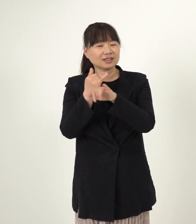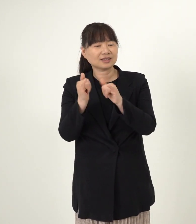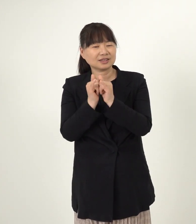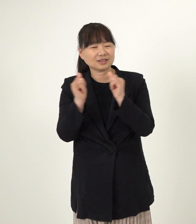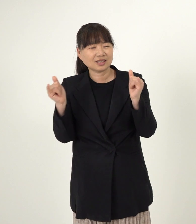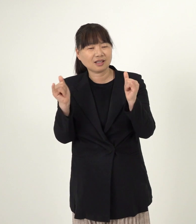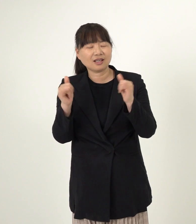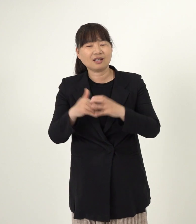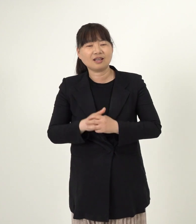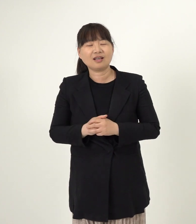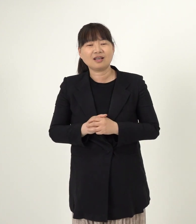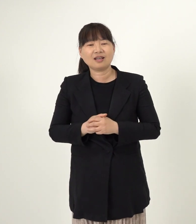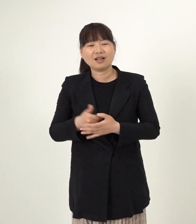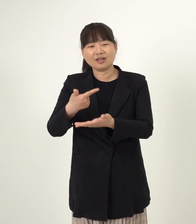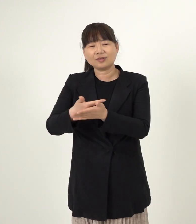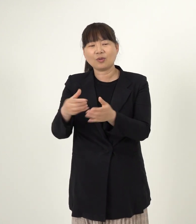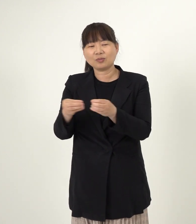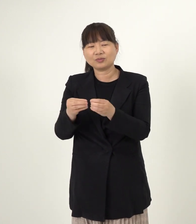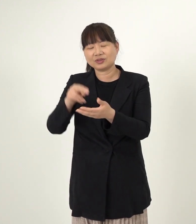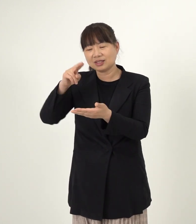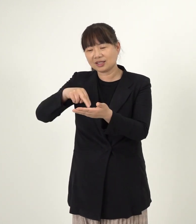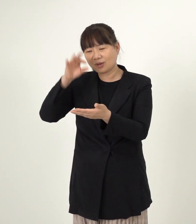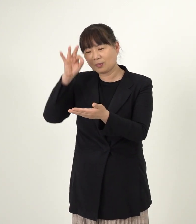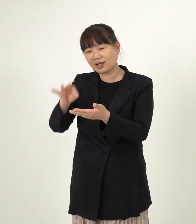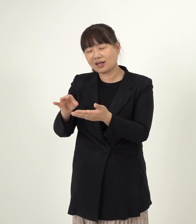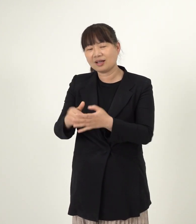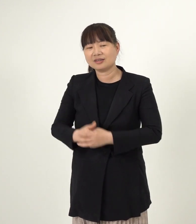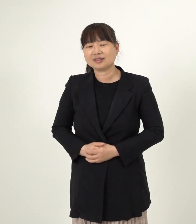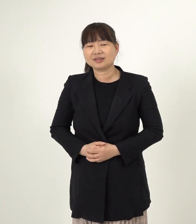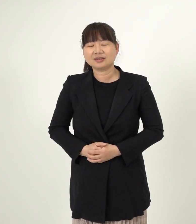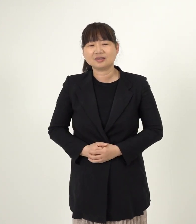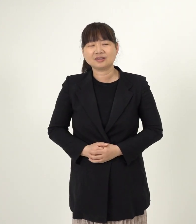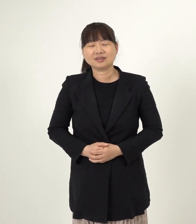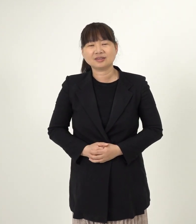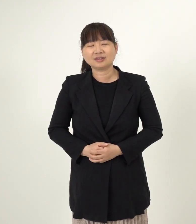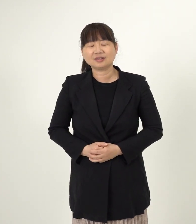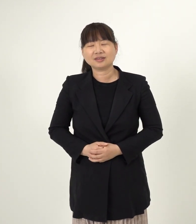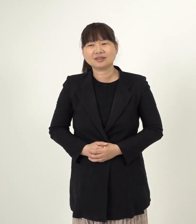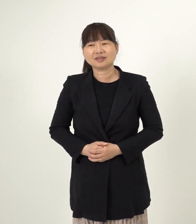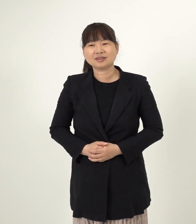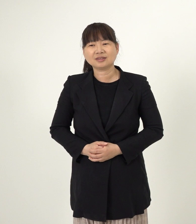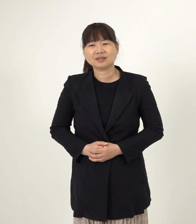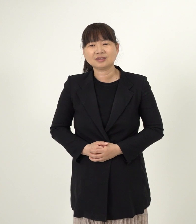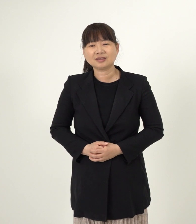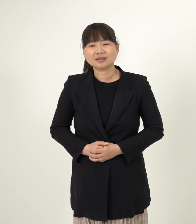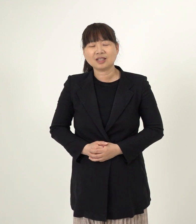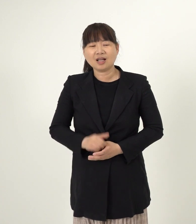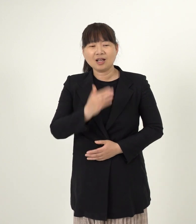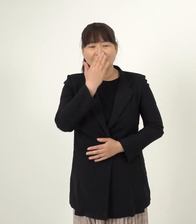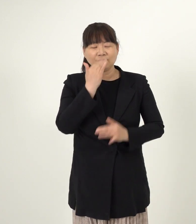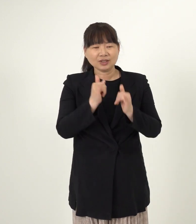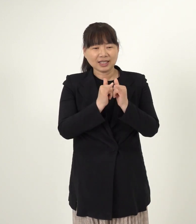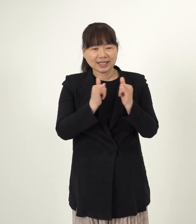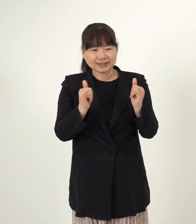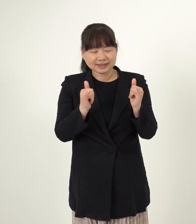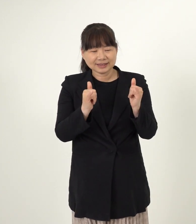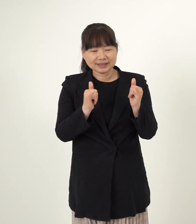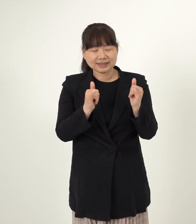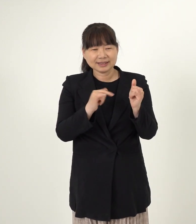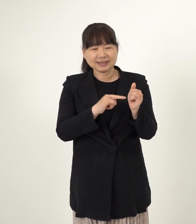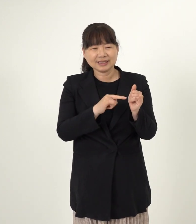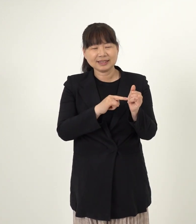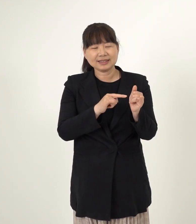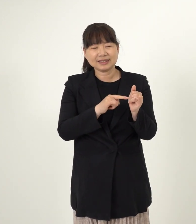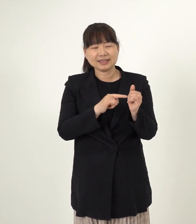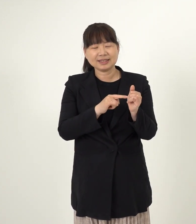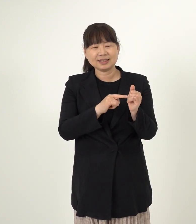어떤 논문을 읽다가 이 표현은 유대인들의